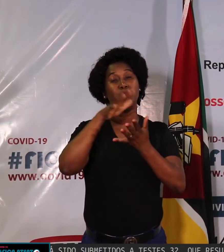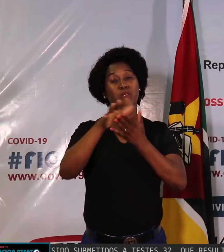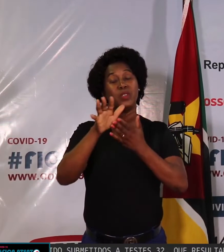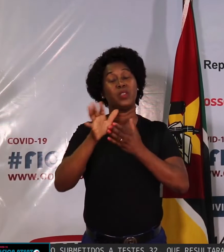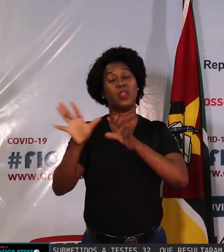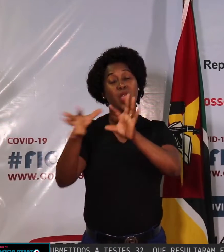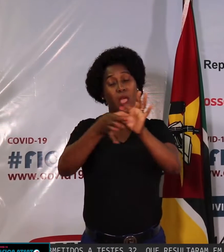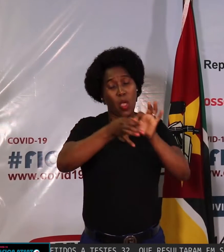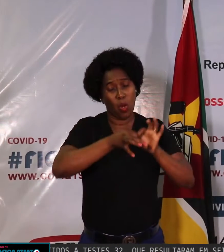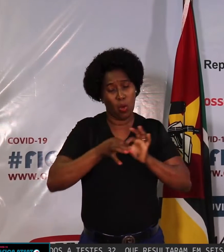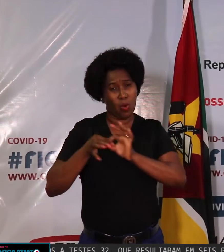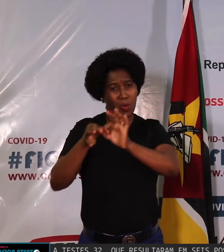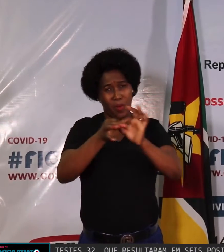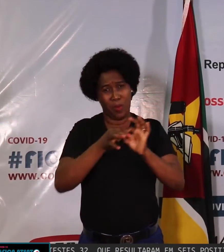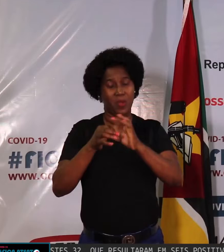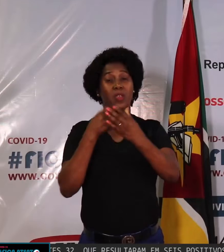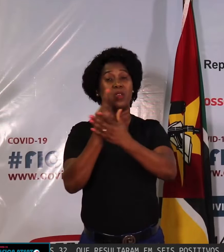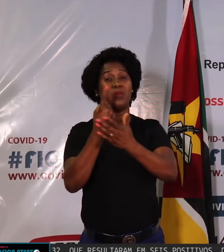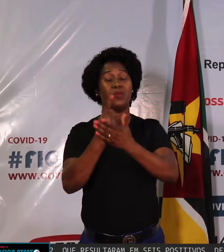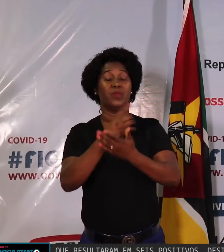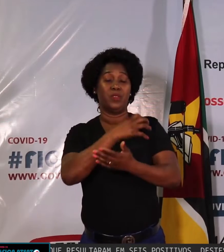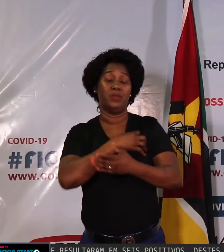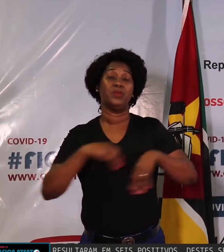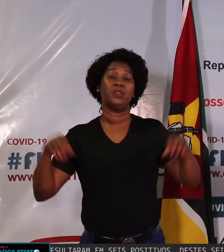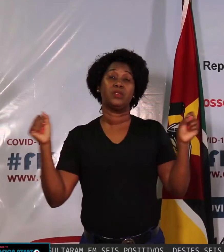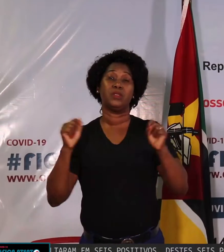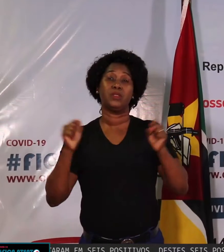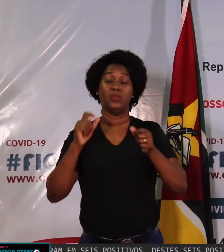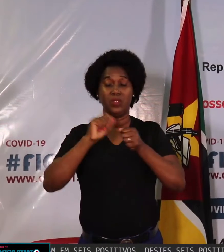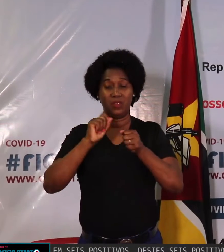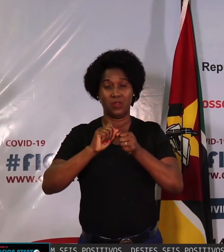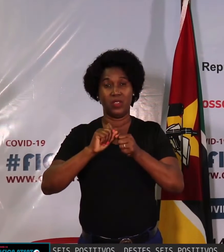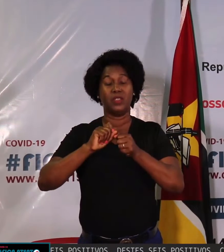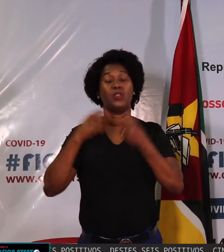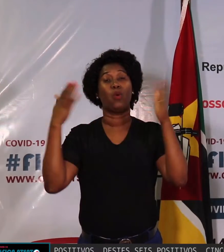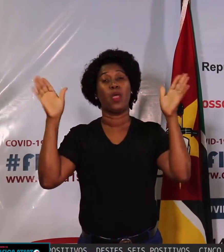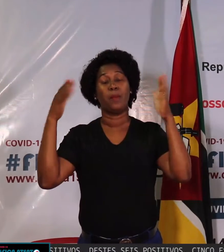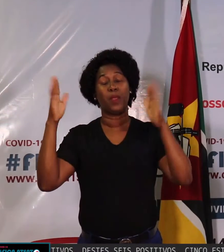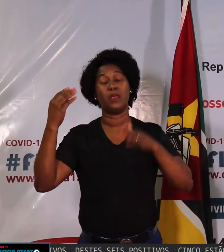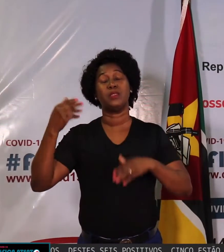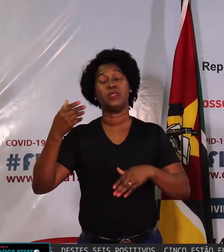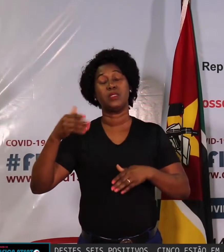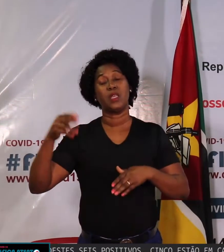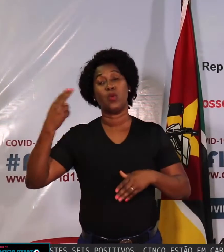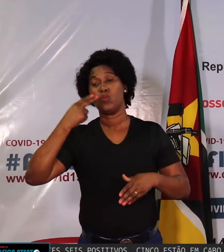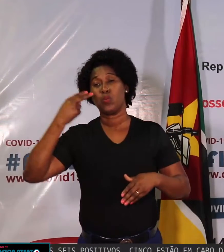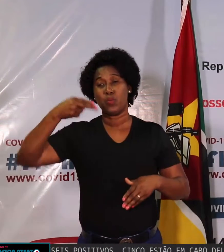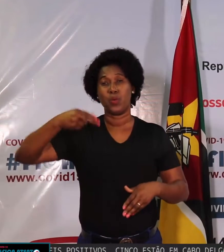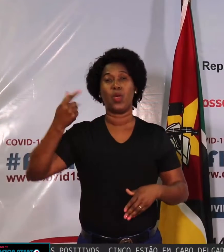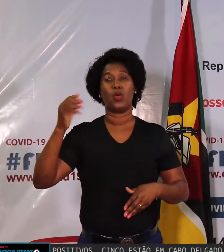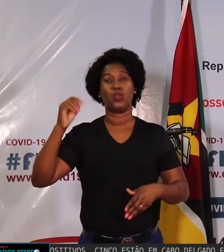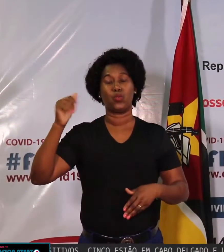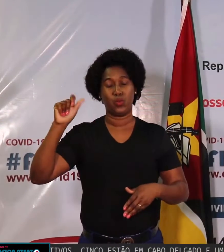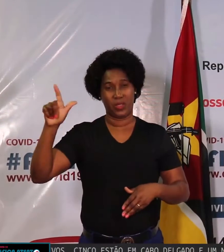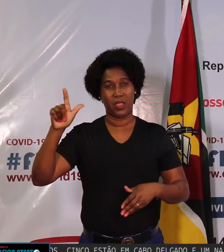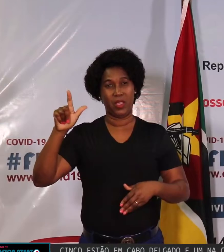que o Ministério da Saúde tem tido da empresa Total em todo o trabalho de investigação e de implementação